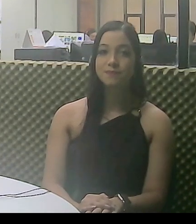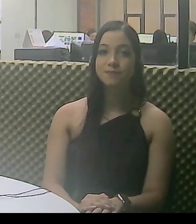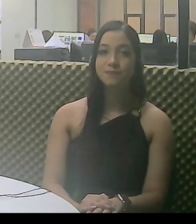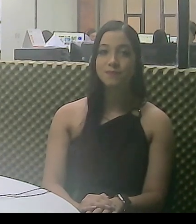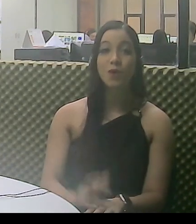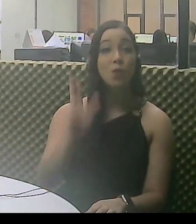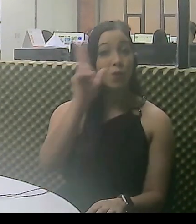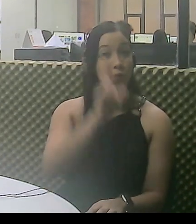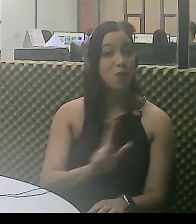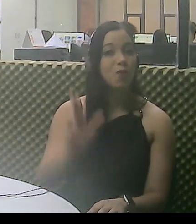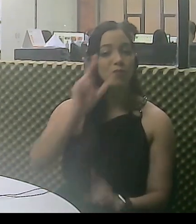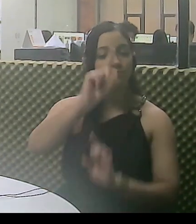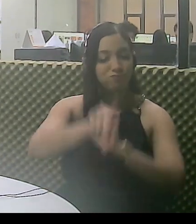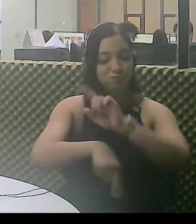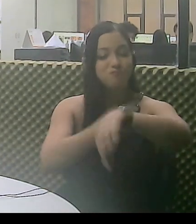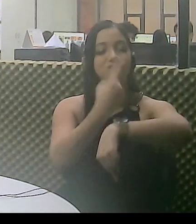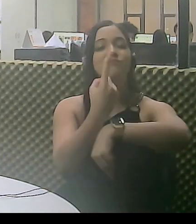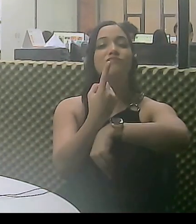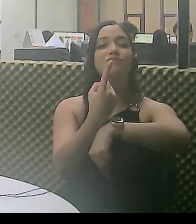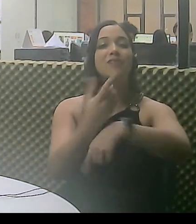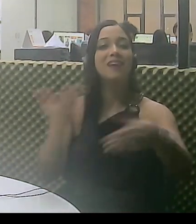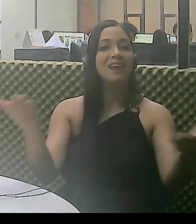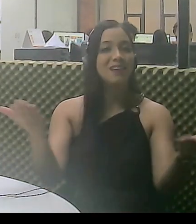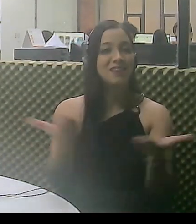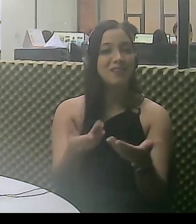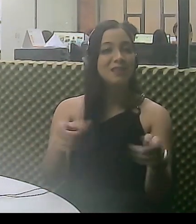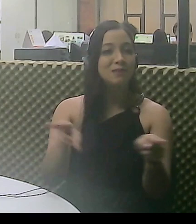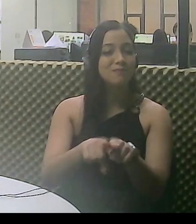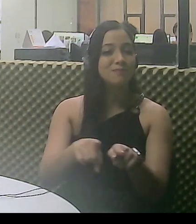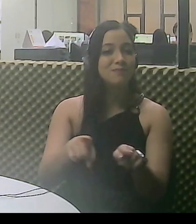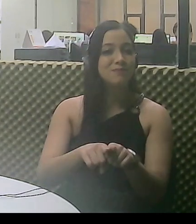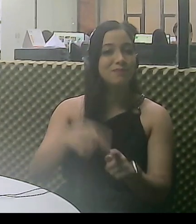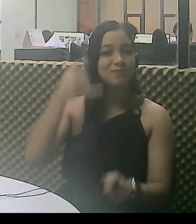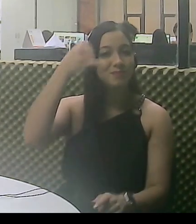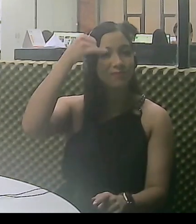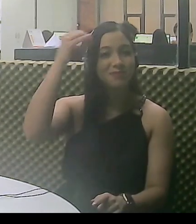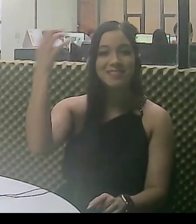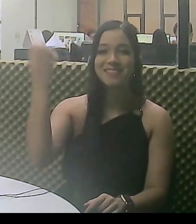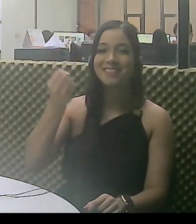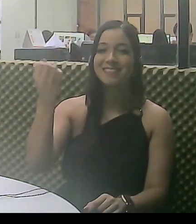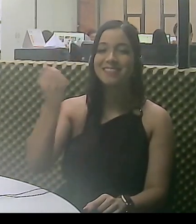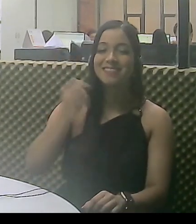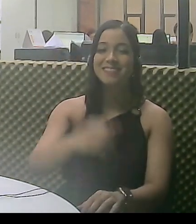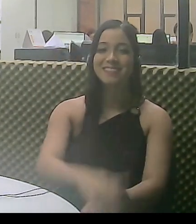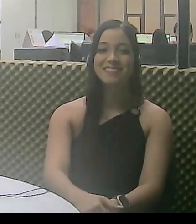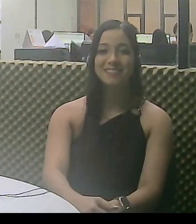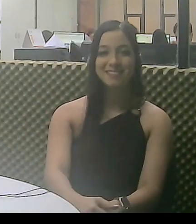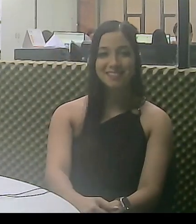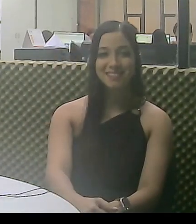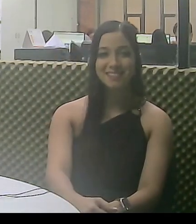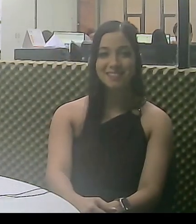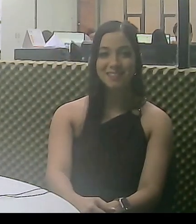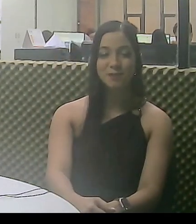É Uberlândia sempre à frente. Agora também na pecuária leiteira.